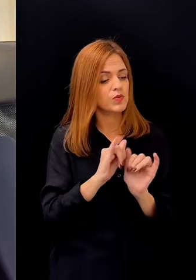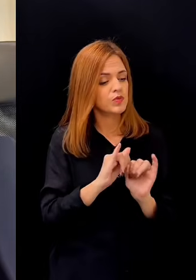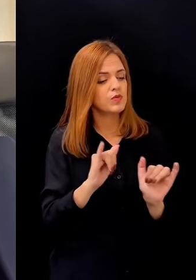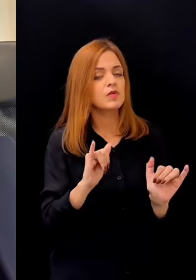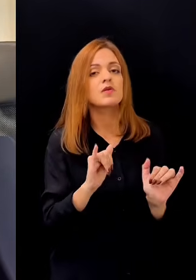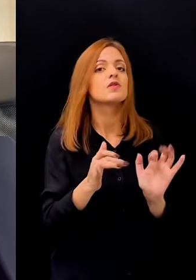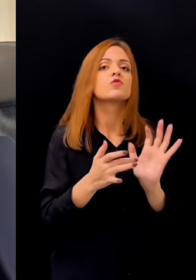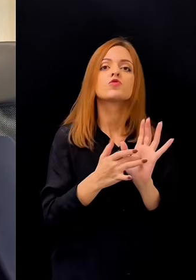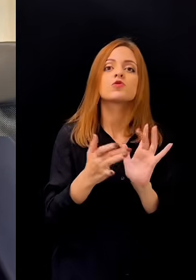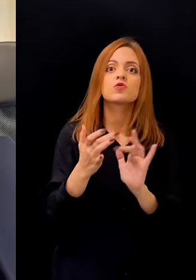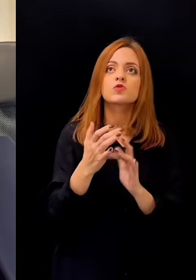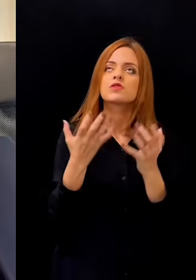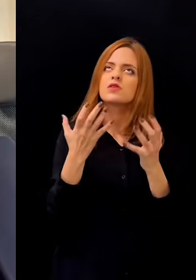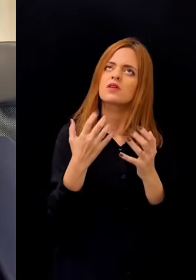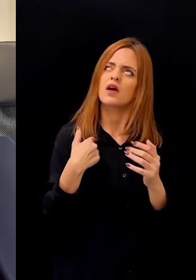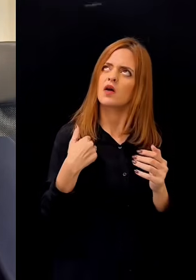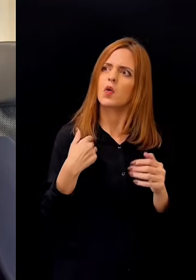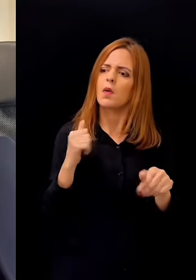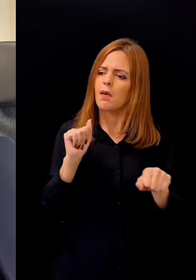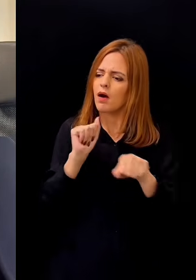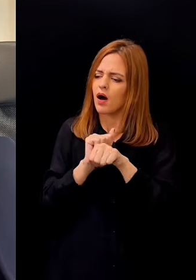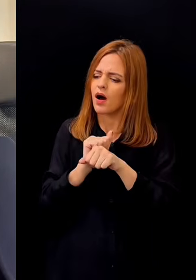Jesus queria que a gente parasse para entender.